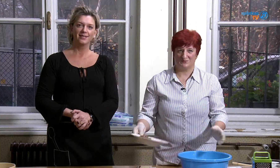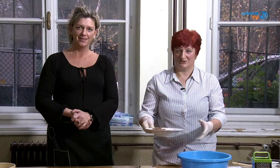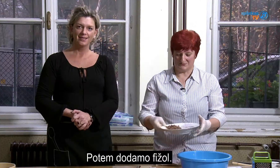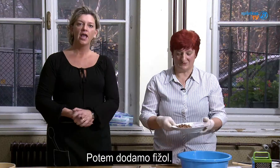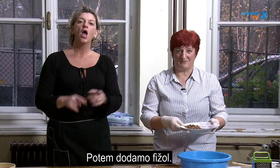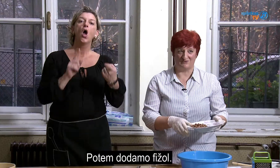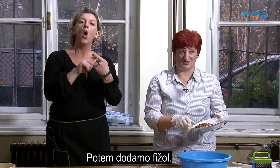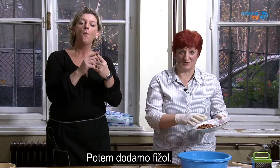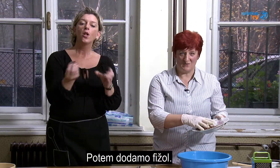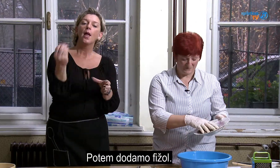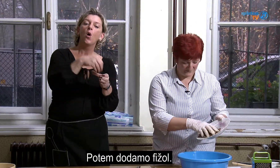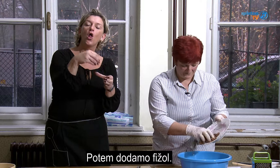Potem dodamo fižolo.